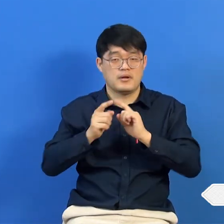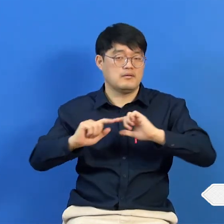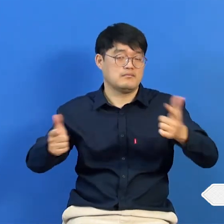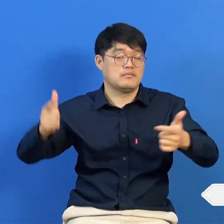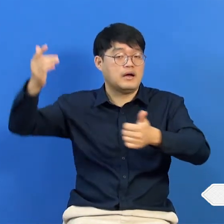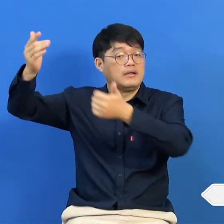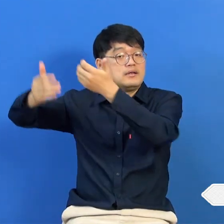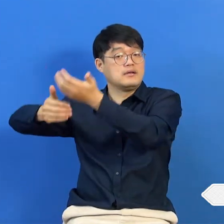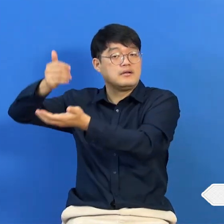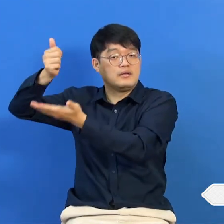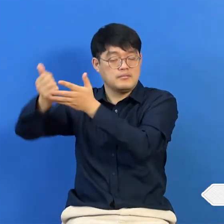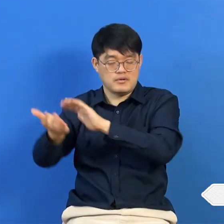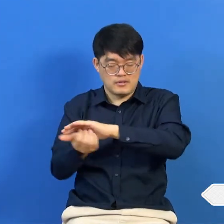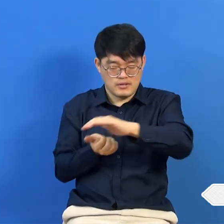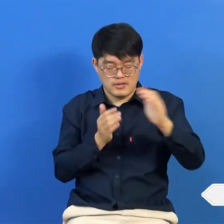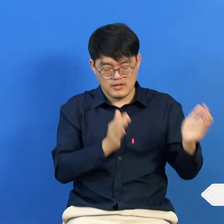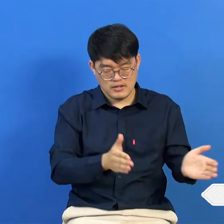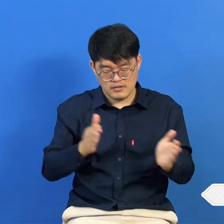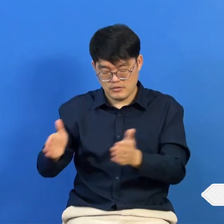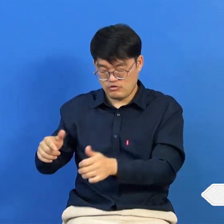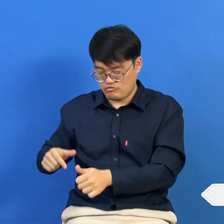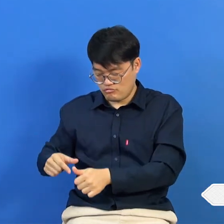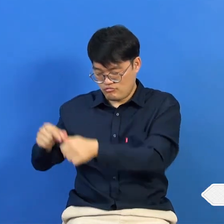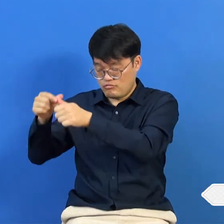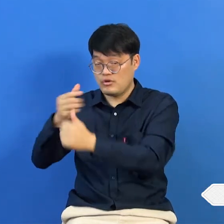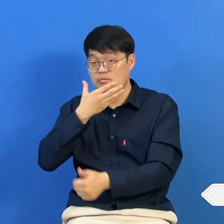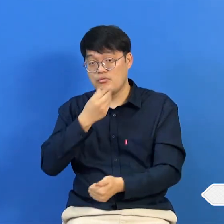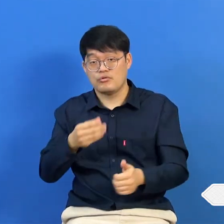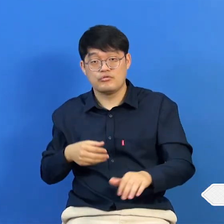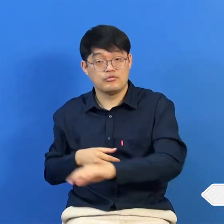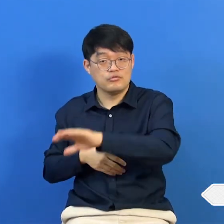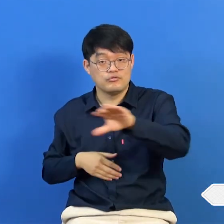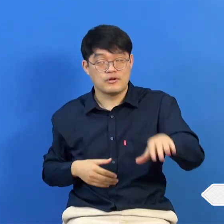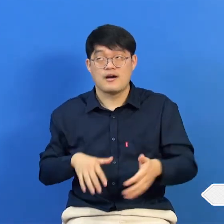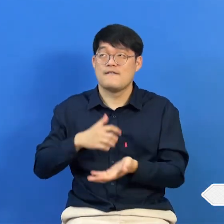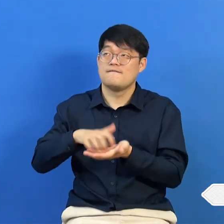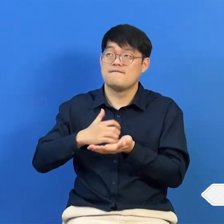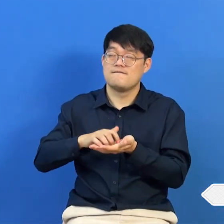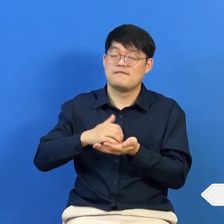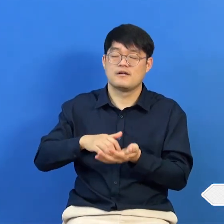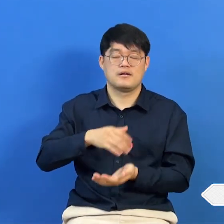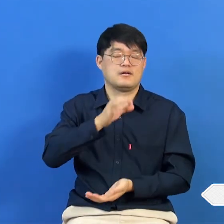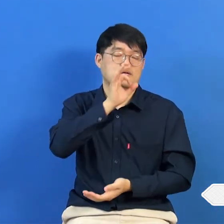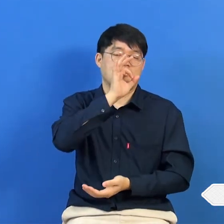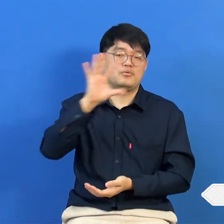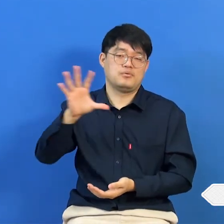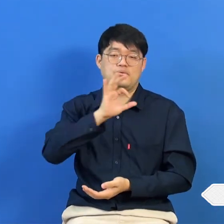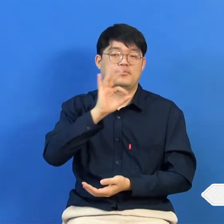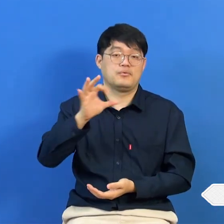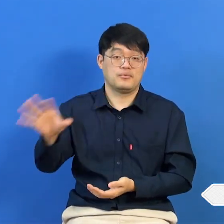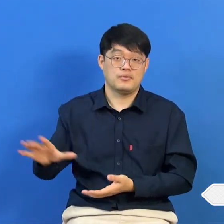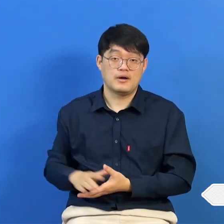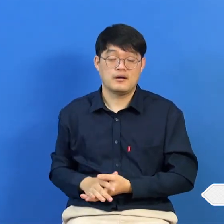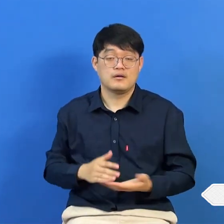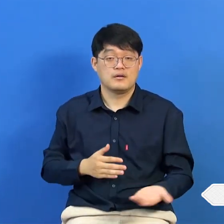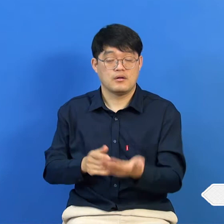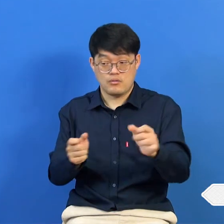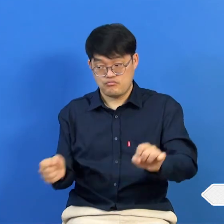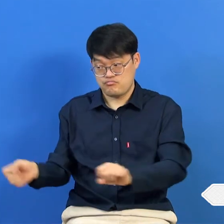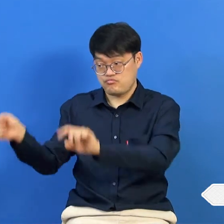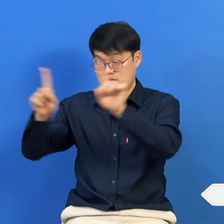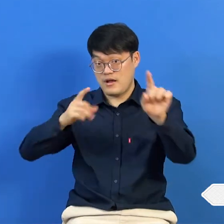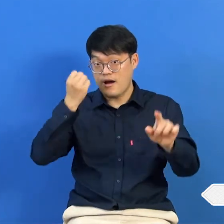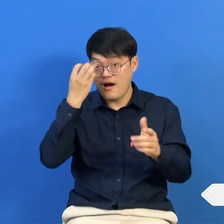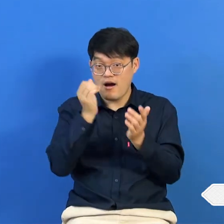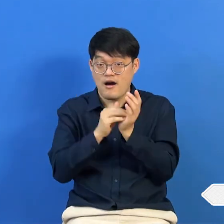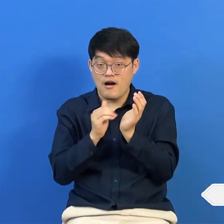하나님이 예비해 놓으신 구원의 복은 청량할 수가 없습니다. 여러분, 부활의 신비에 대해서 얼마나 알고